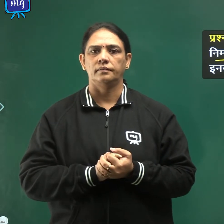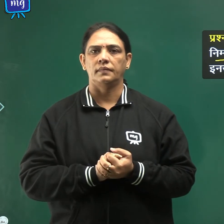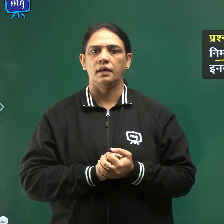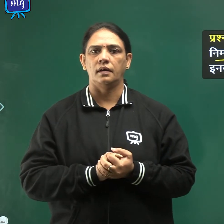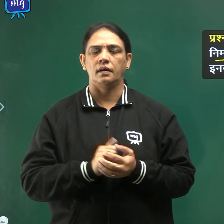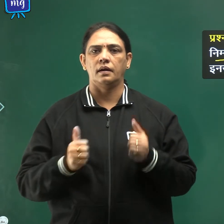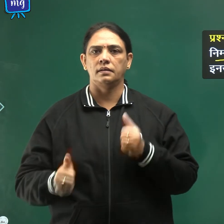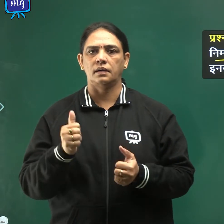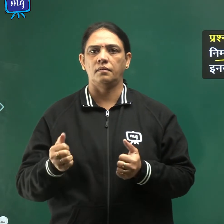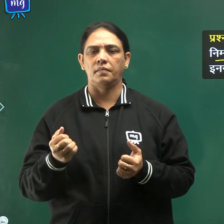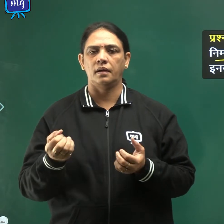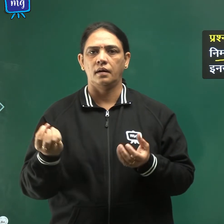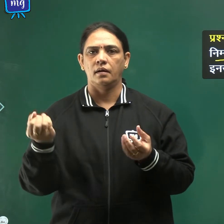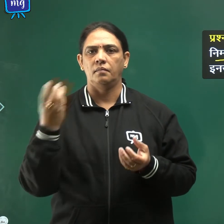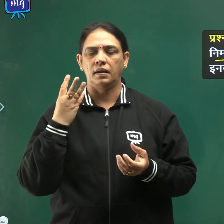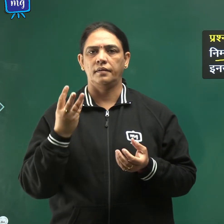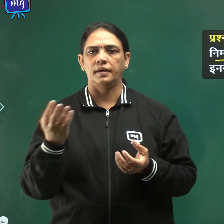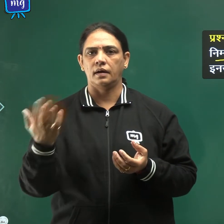प्राप्तांक